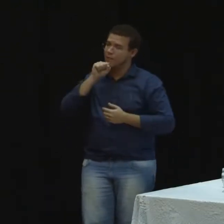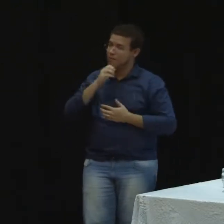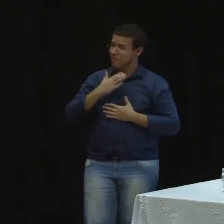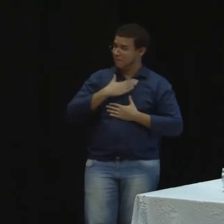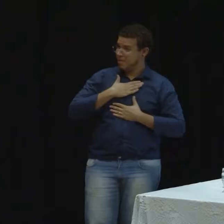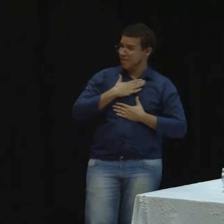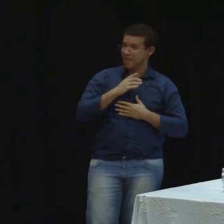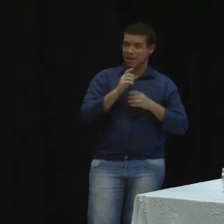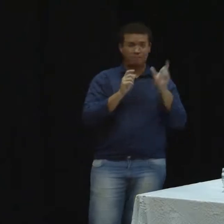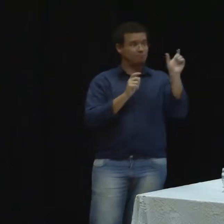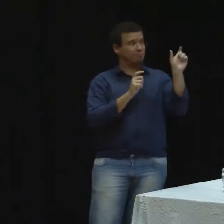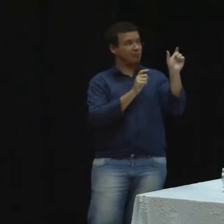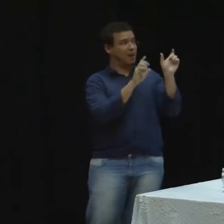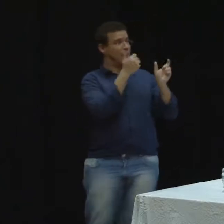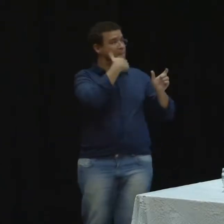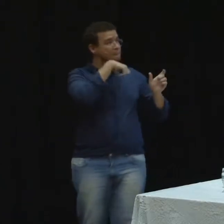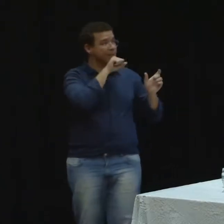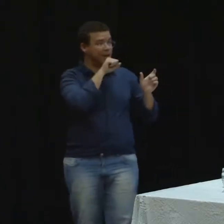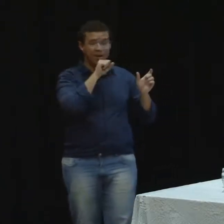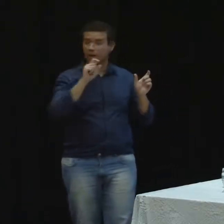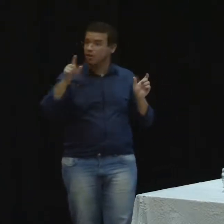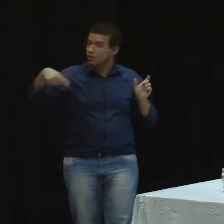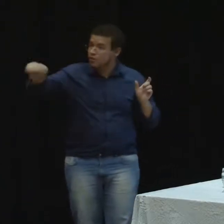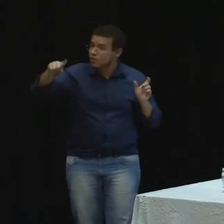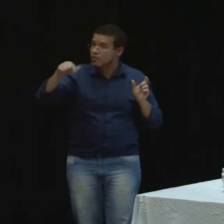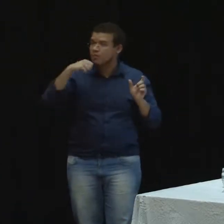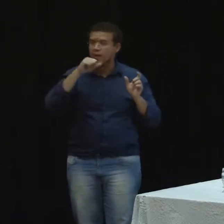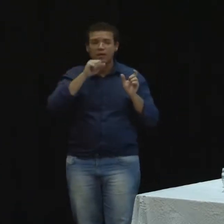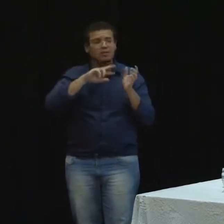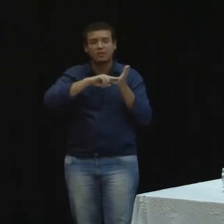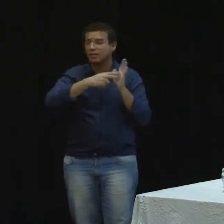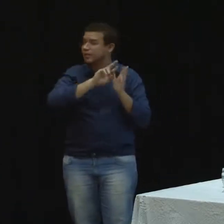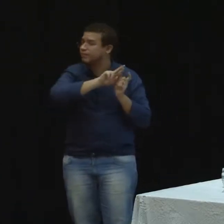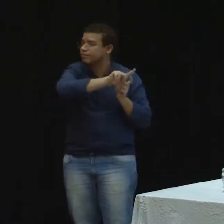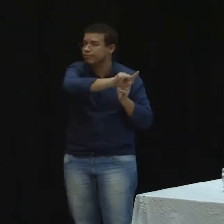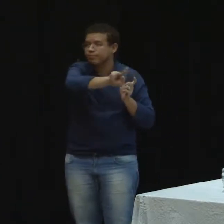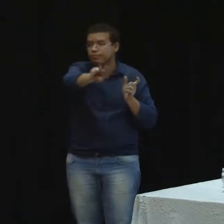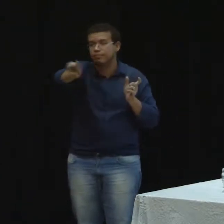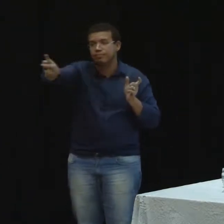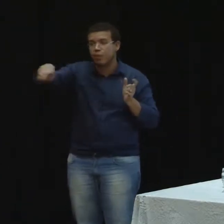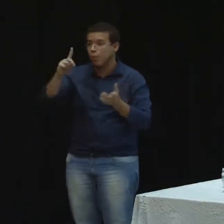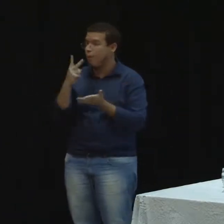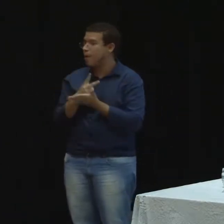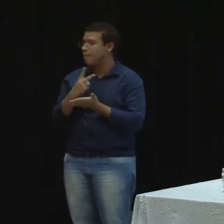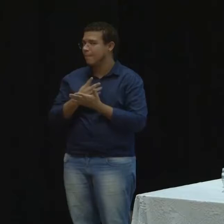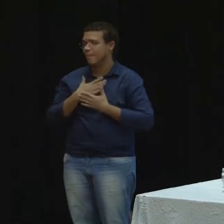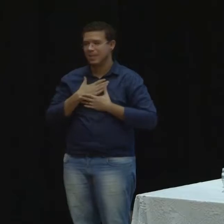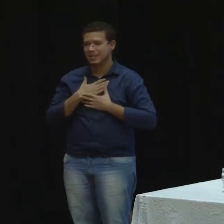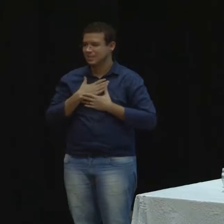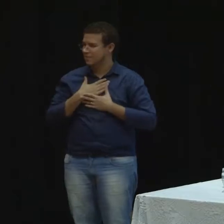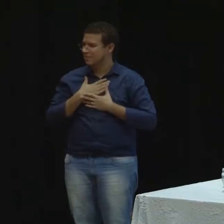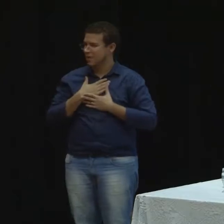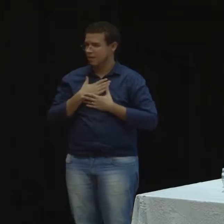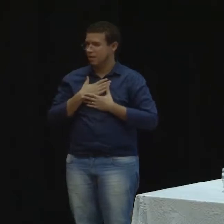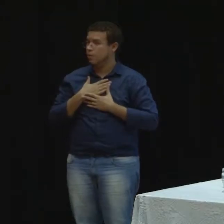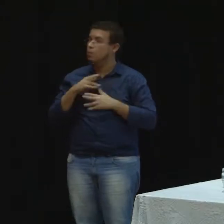com as relações de vocês com as mães, da minha relação com a minha mãe. Então o significado varia e é